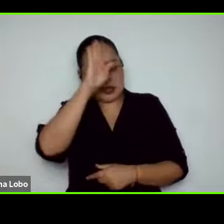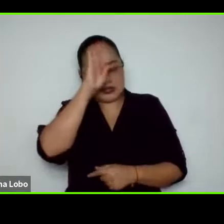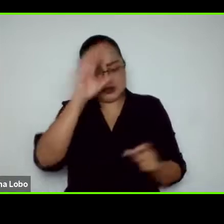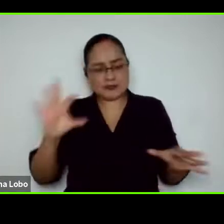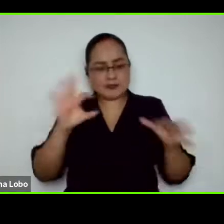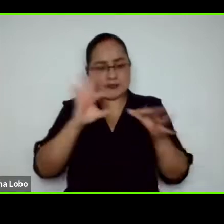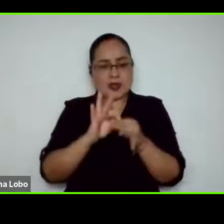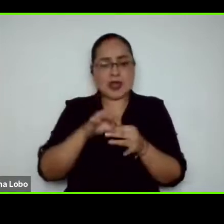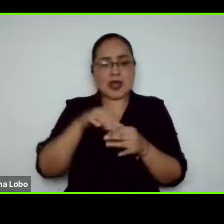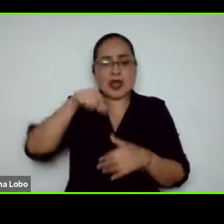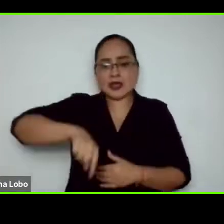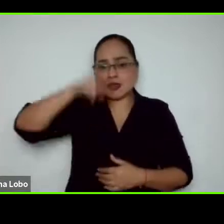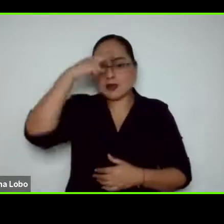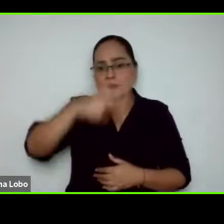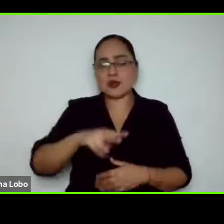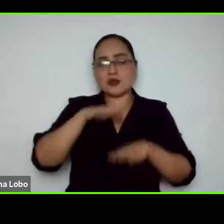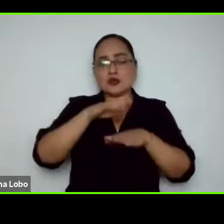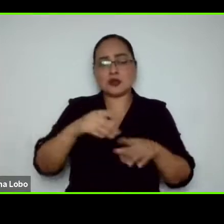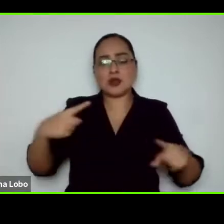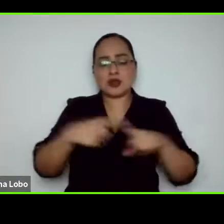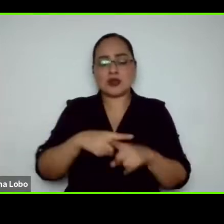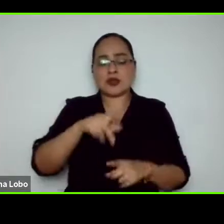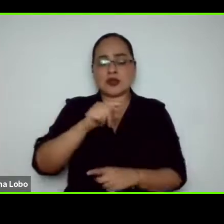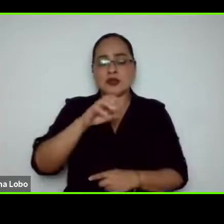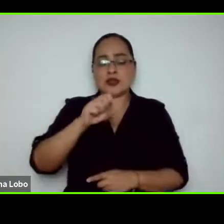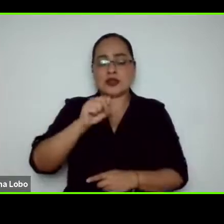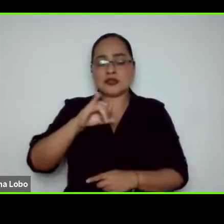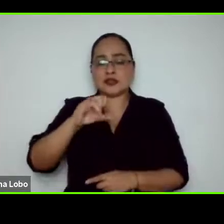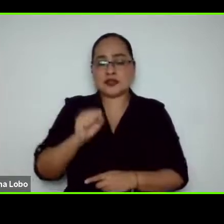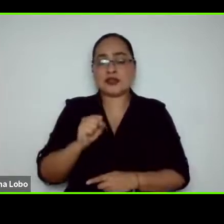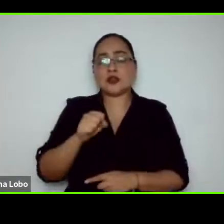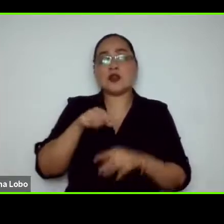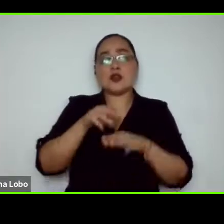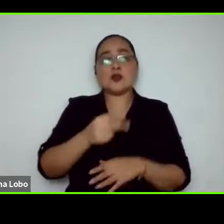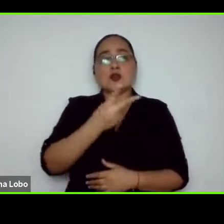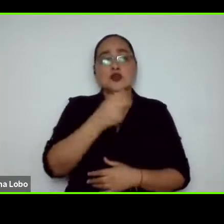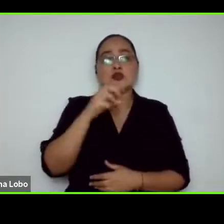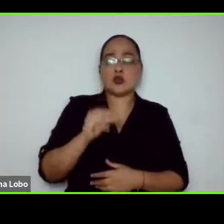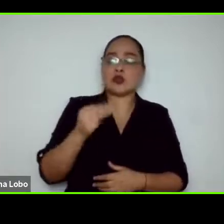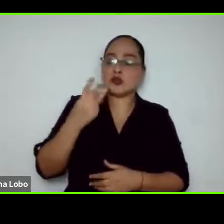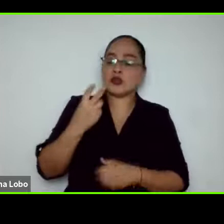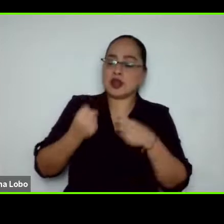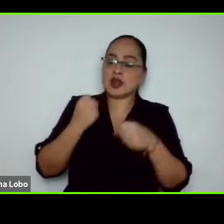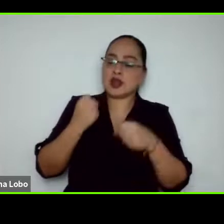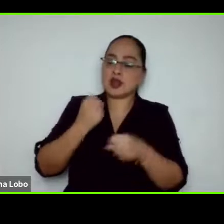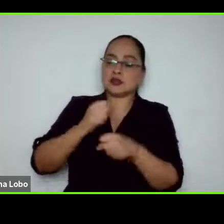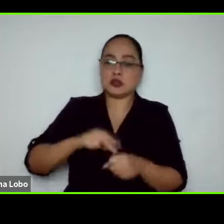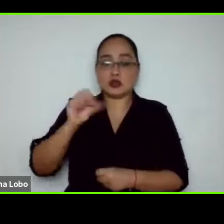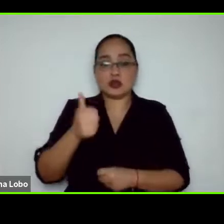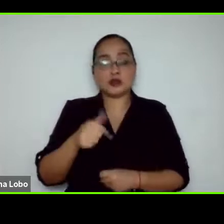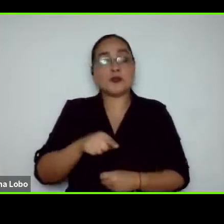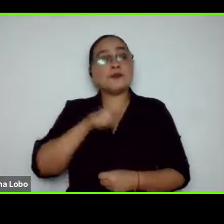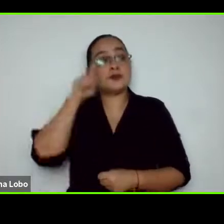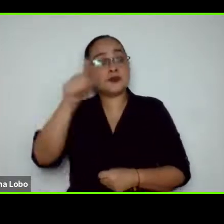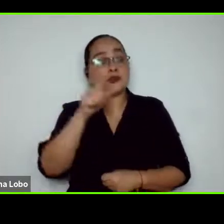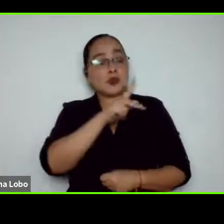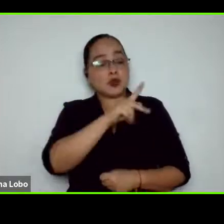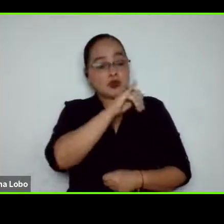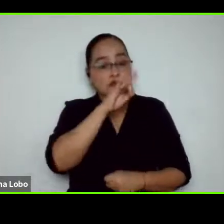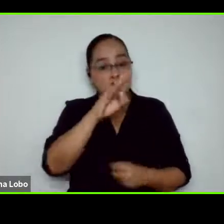esto que sucedió en México con la contradicción de tesis 293-2011. Es decir, cuando los poderes judiciales o una Corte Suprema o un tribunal